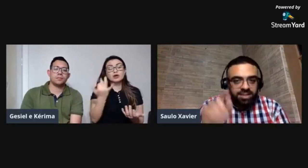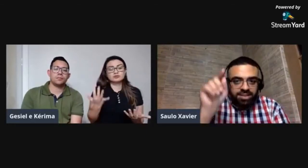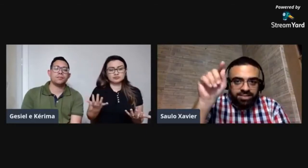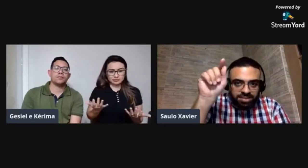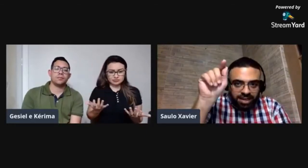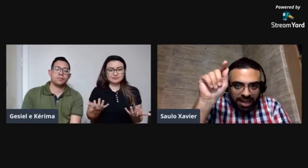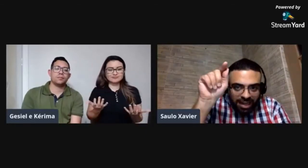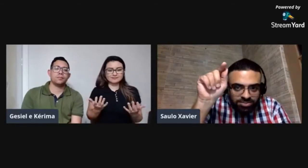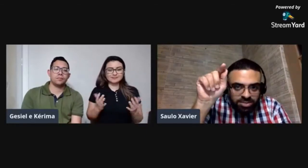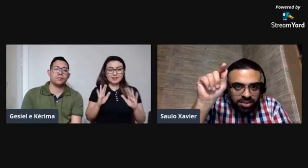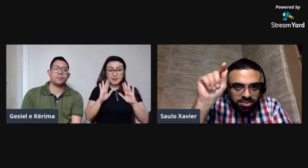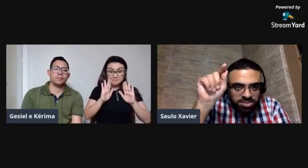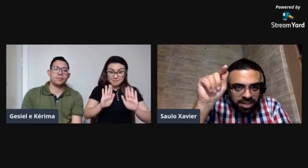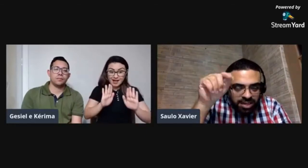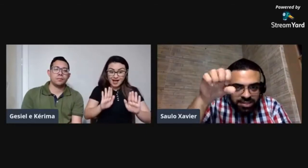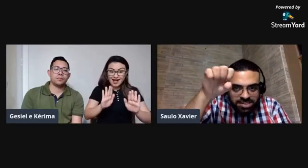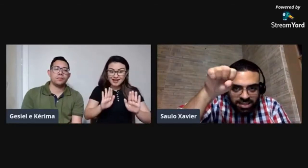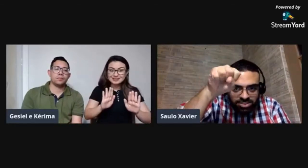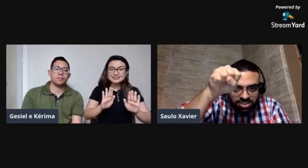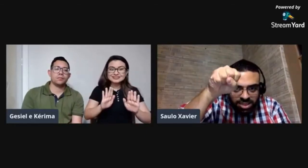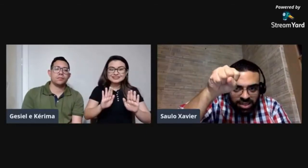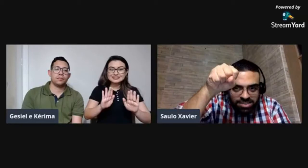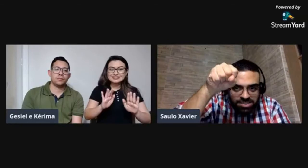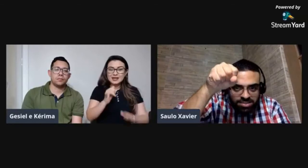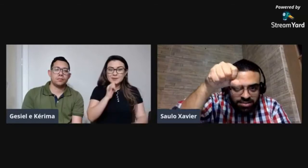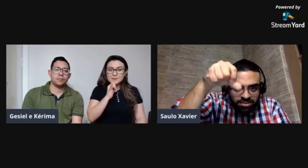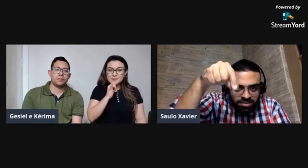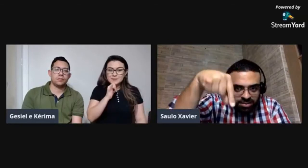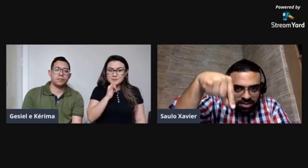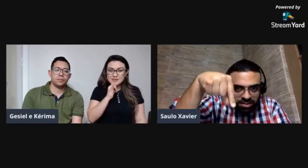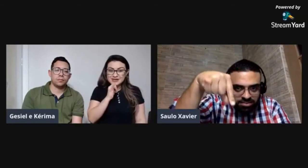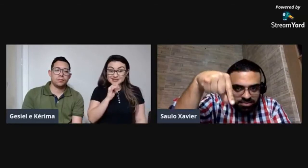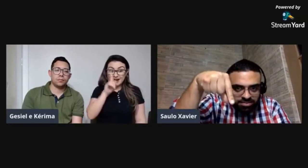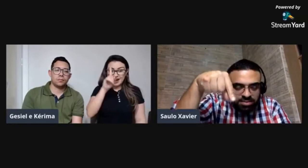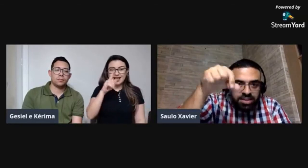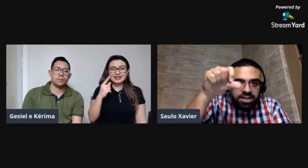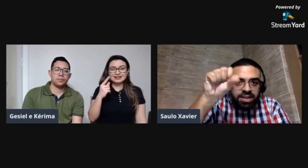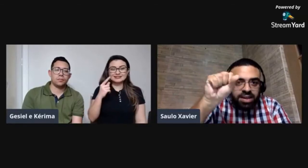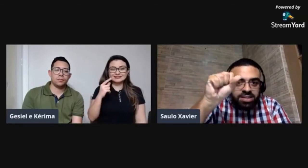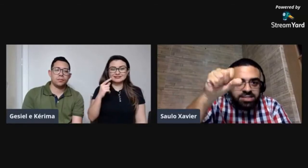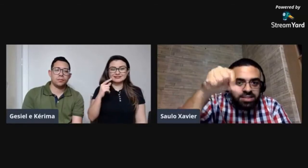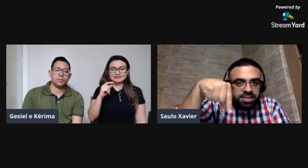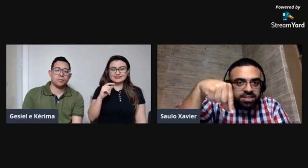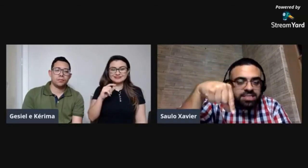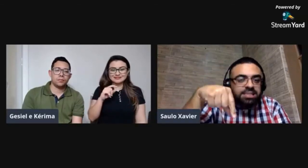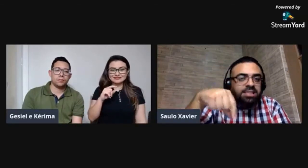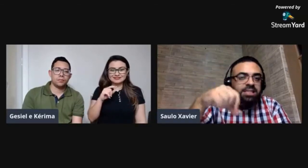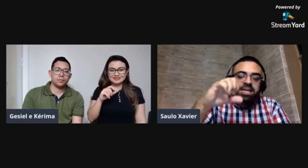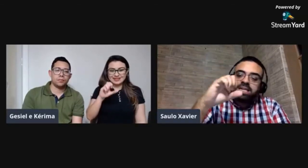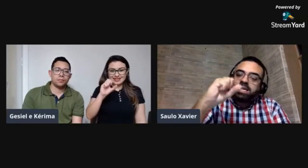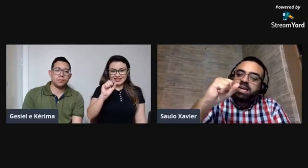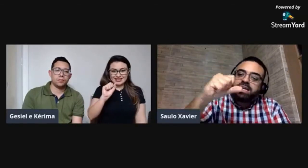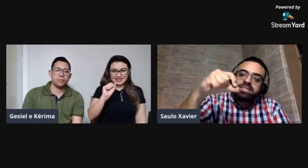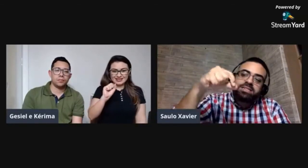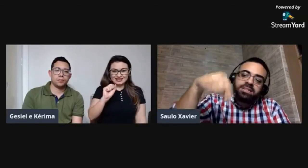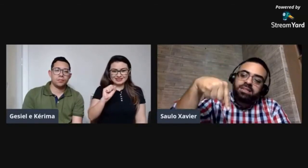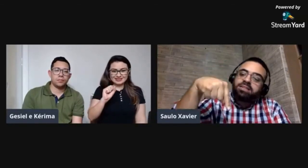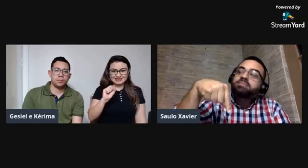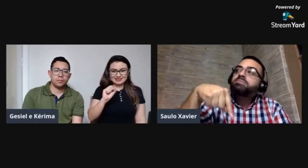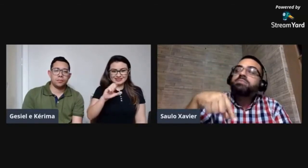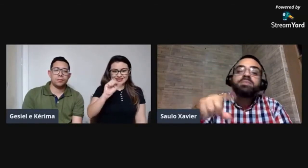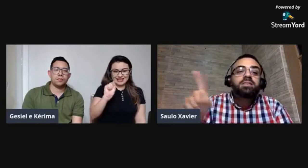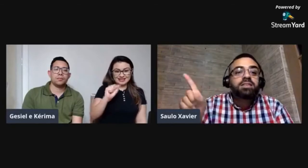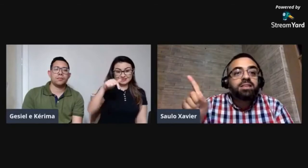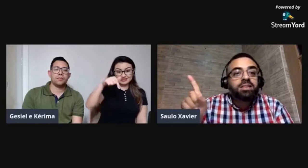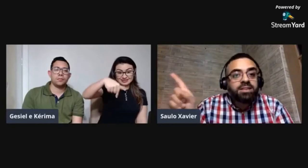mas lá no interior do Ceará, na cidade de SQ, Santa Quitéria,